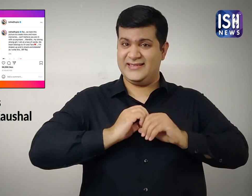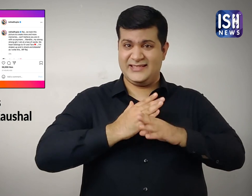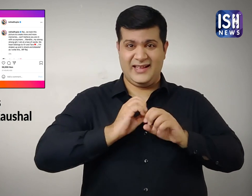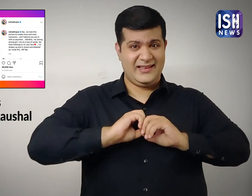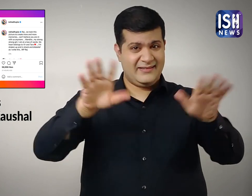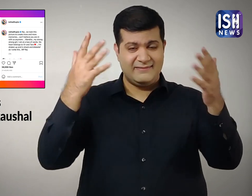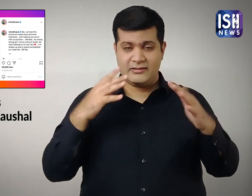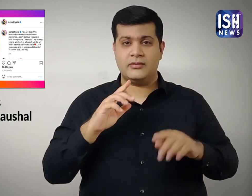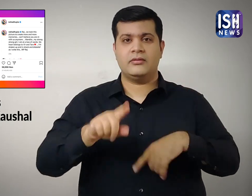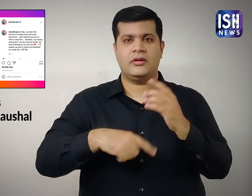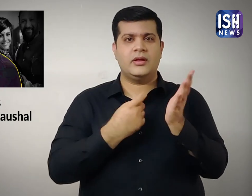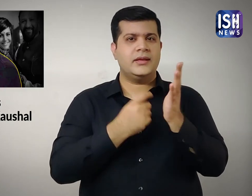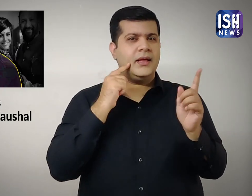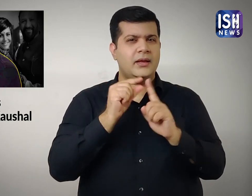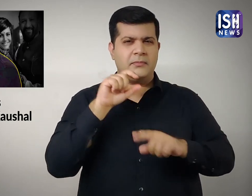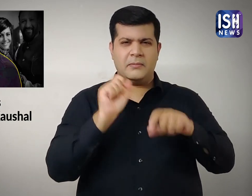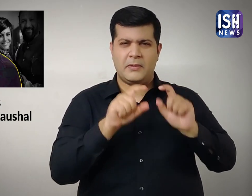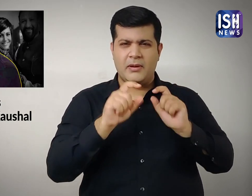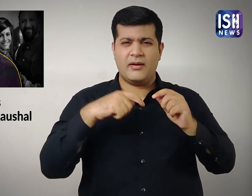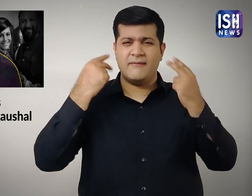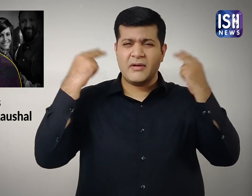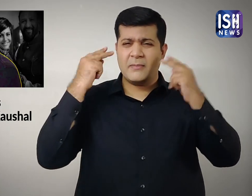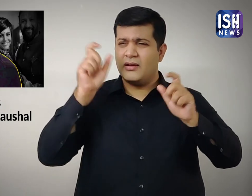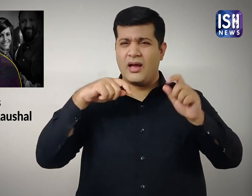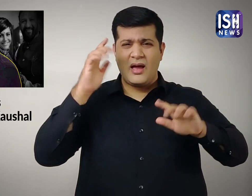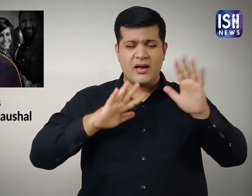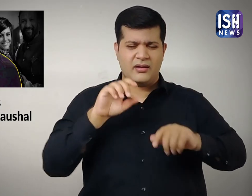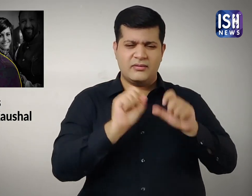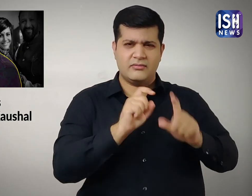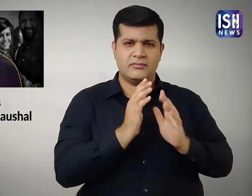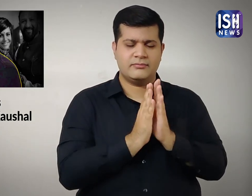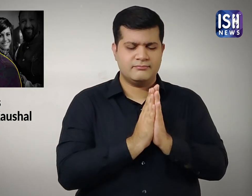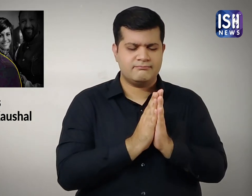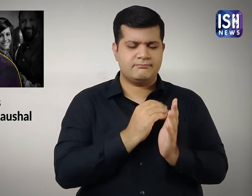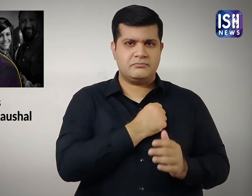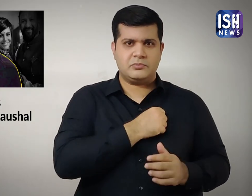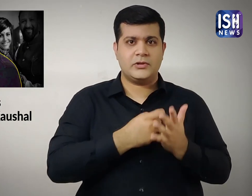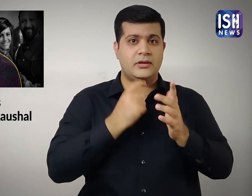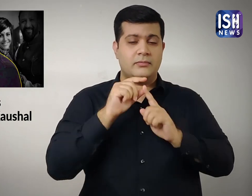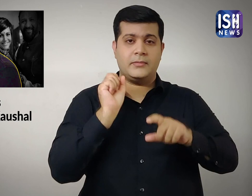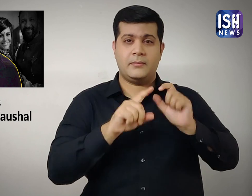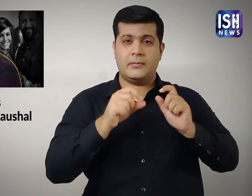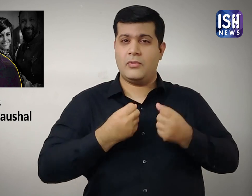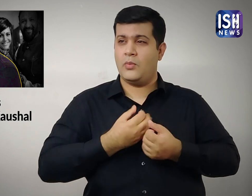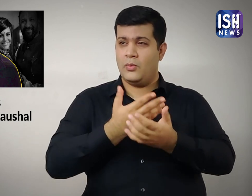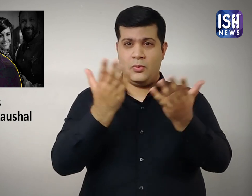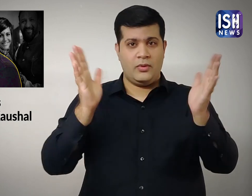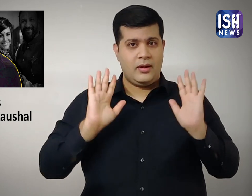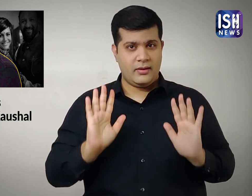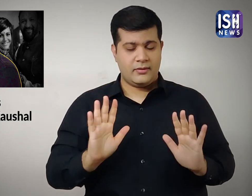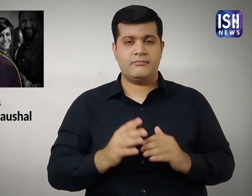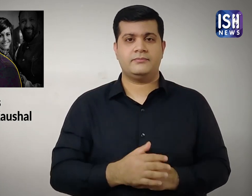उनसे कैसे मिली। राज के निधन पर कई अन्यहस्तियों ने शोक व्यक्त किया है।